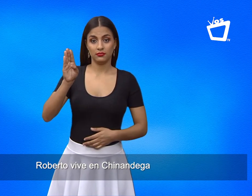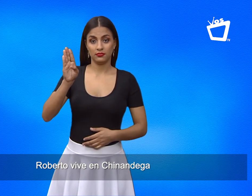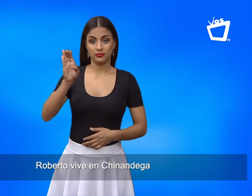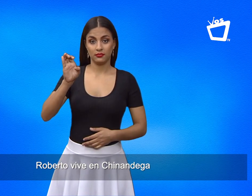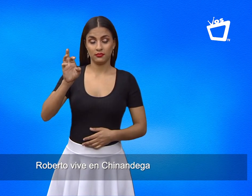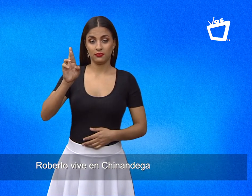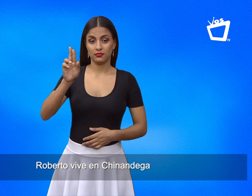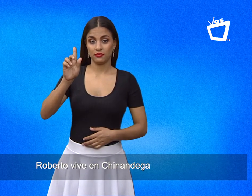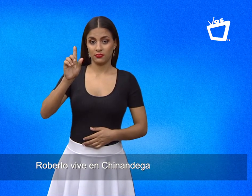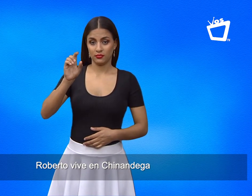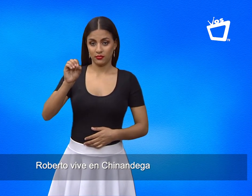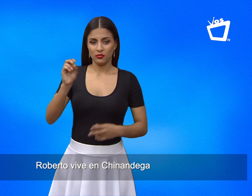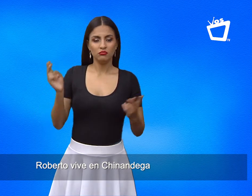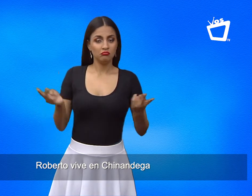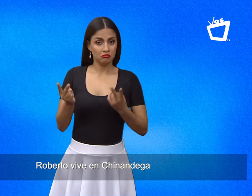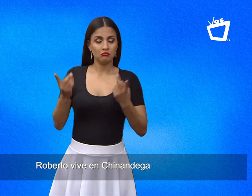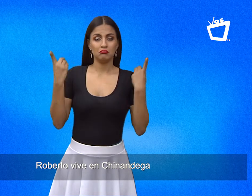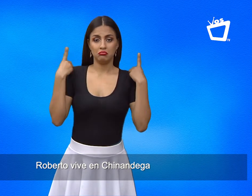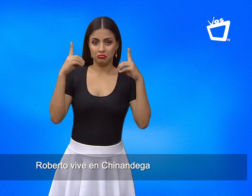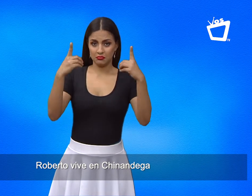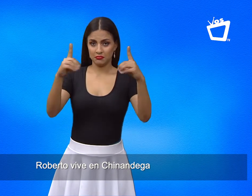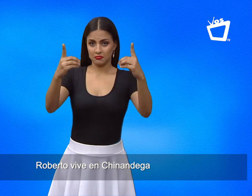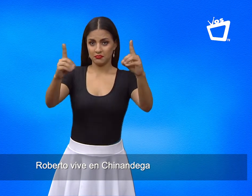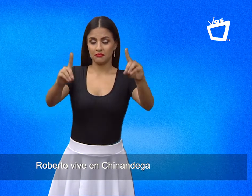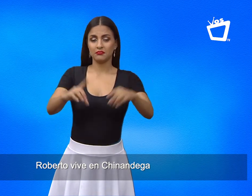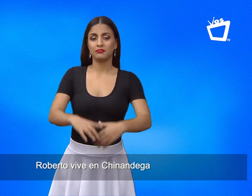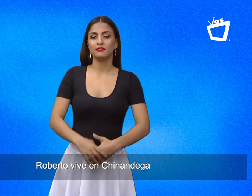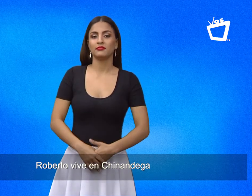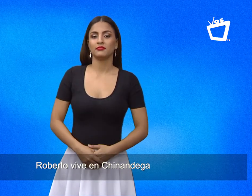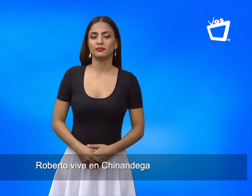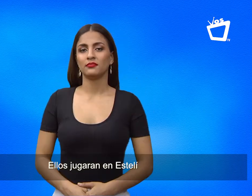Roberto vive en Chinandega.